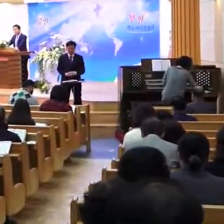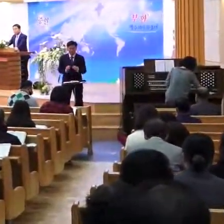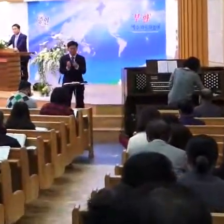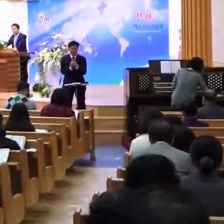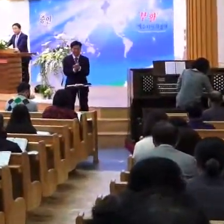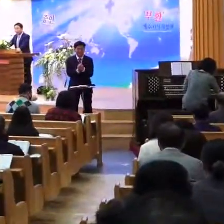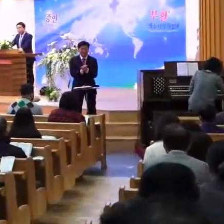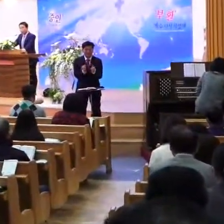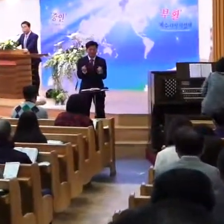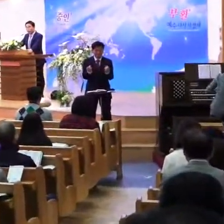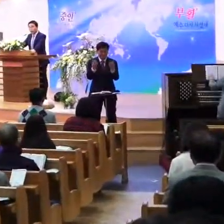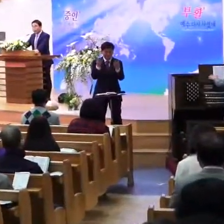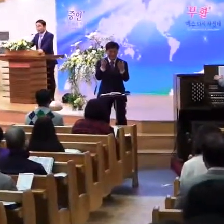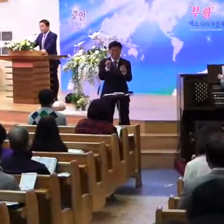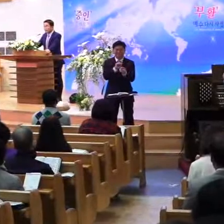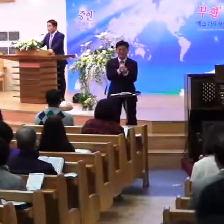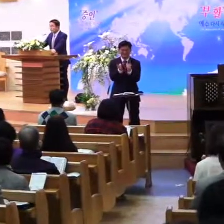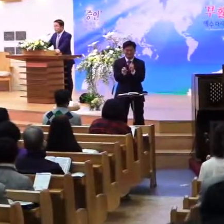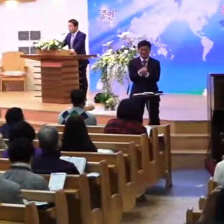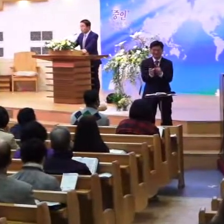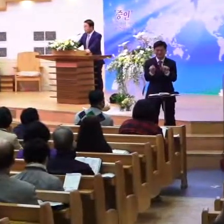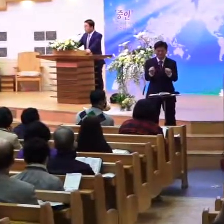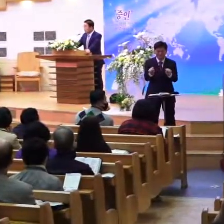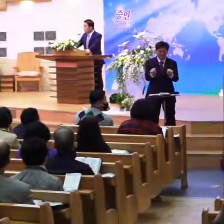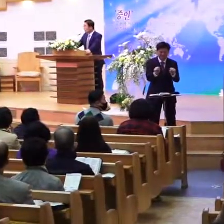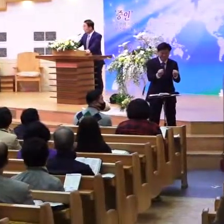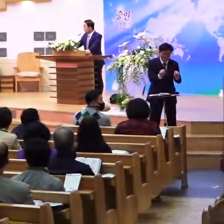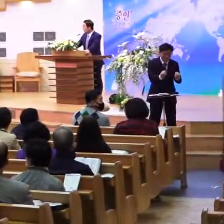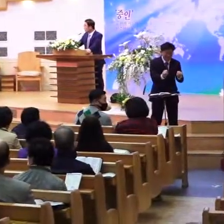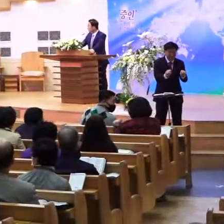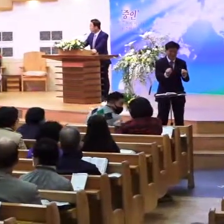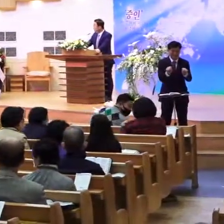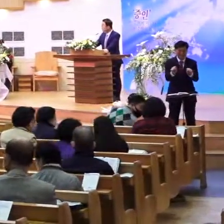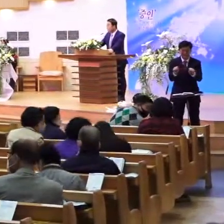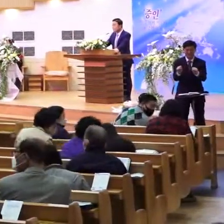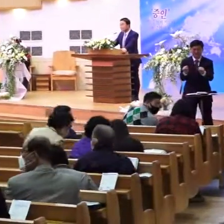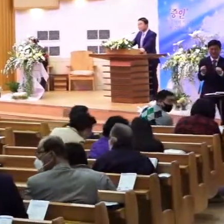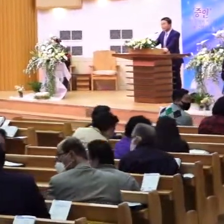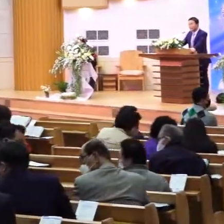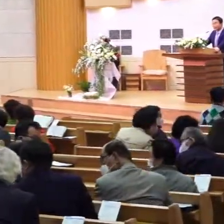할렐루야. 좌우 앞뒤로 한번 인사하겠습니다. 예수님이 부활하셨습니다.